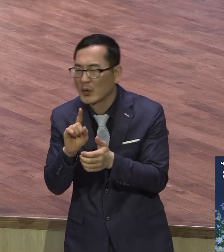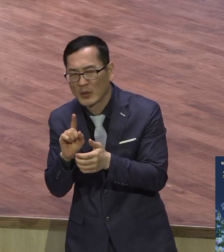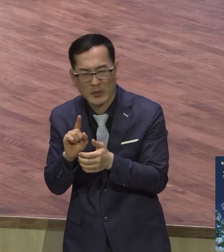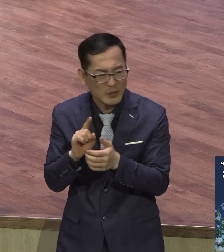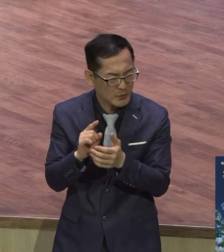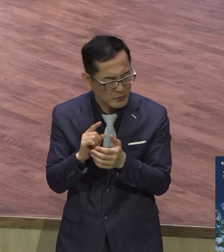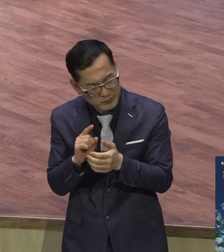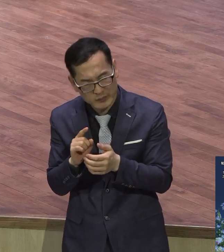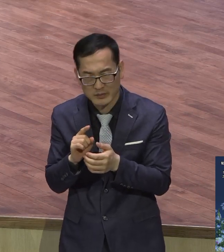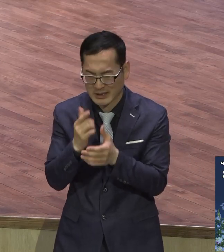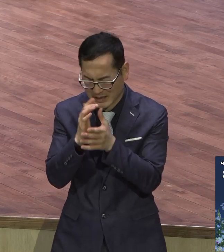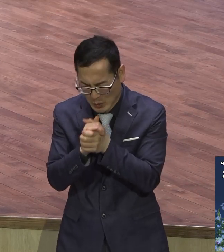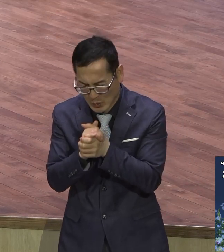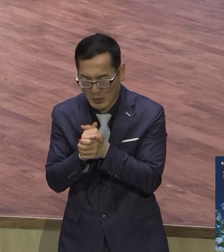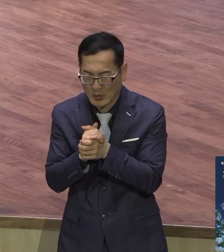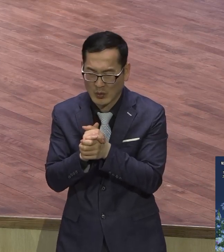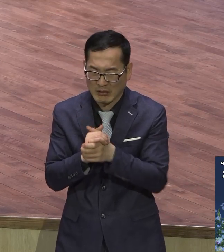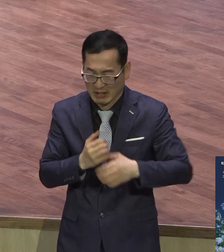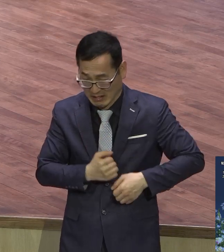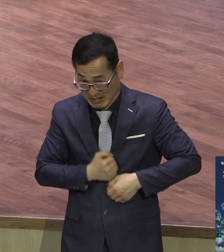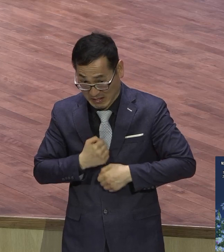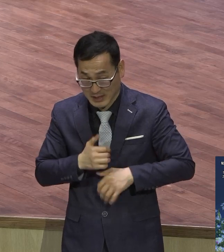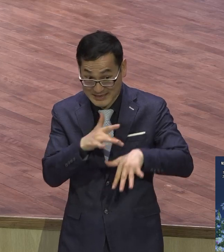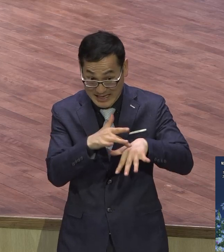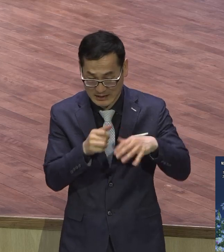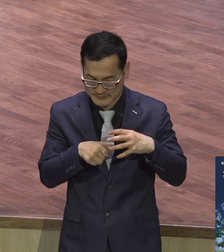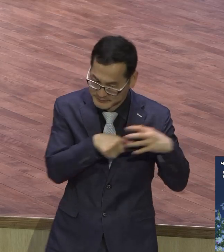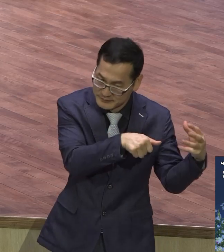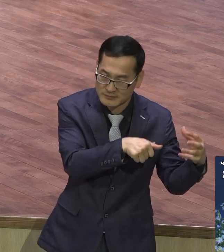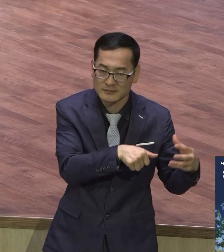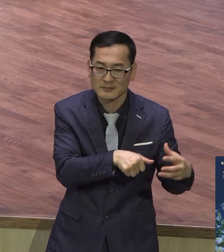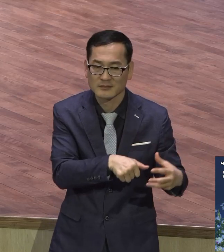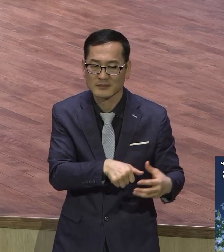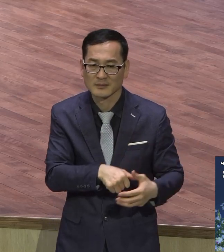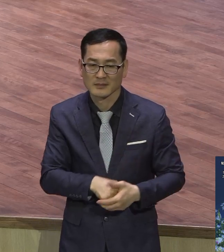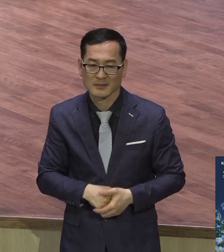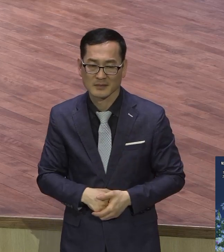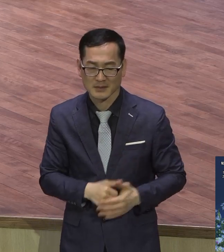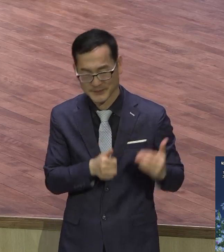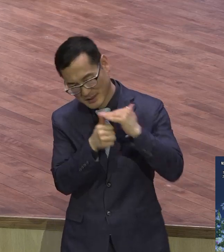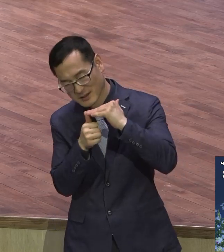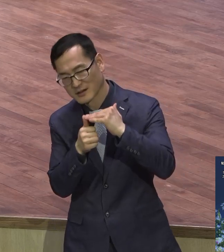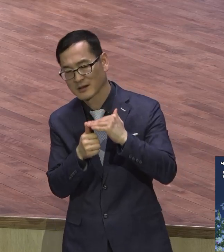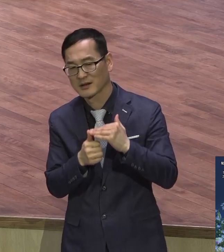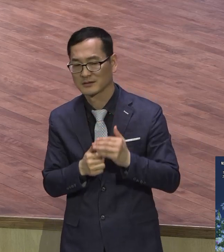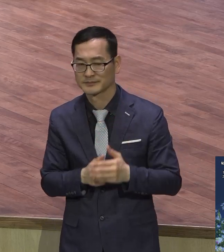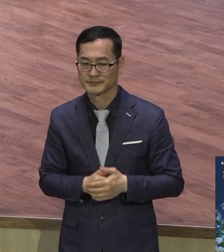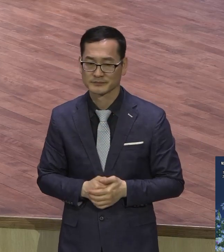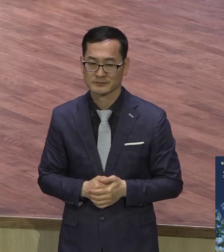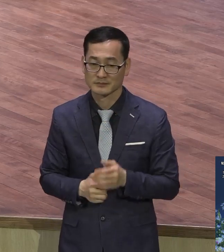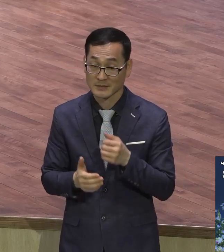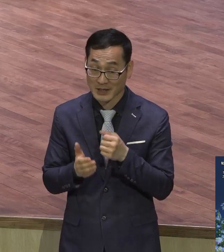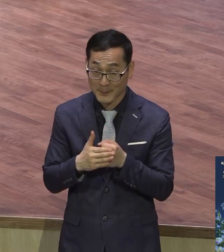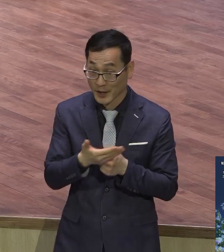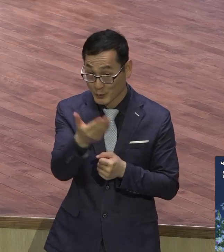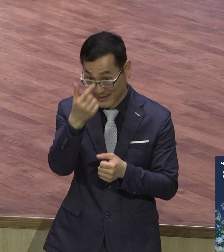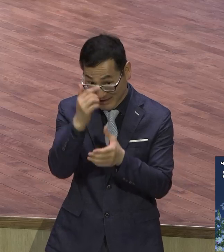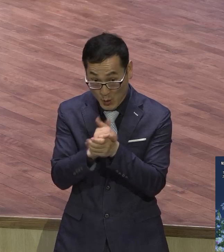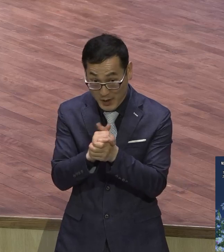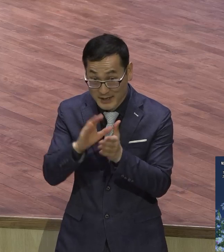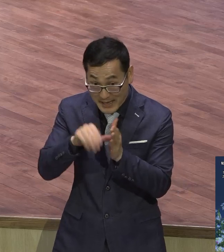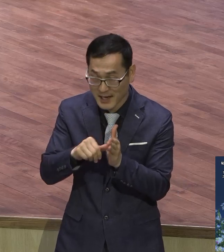확실하게 되어 신앙생활은 그래서 분명해야 됩니다 오늘 하나님이요 우리 가족이 다 보금적 관계 회복이